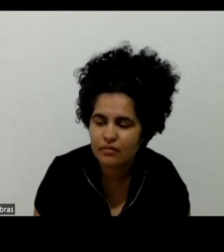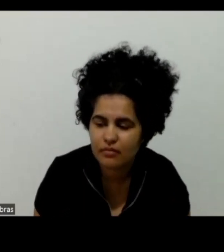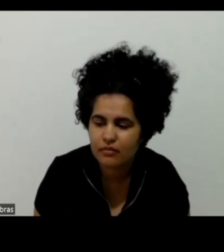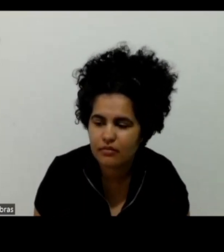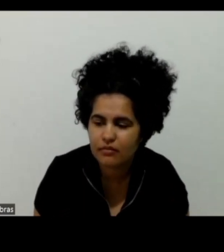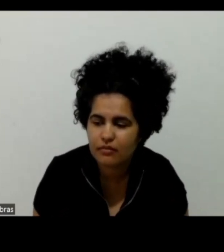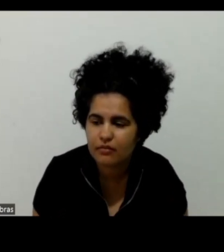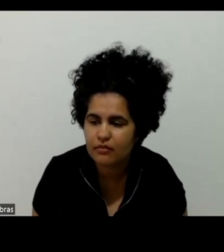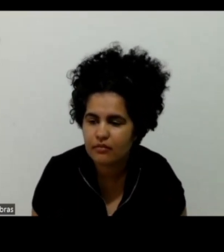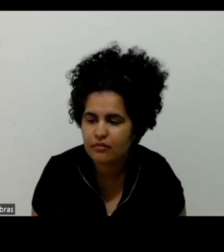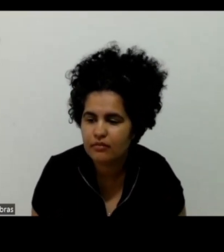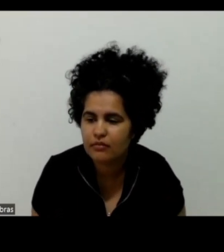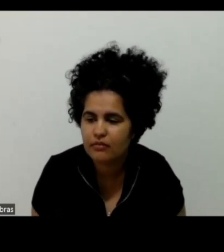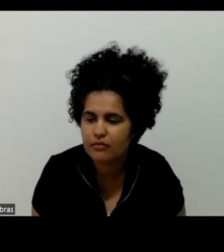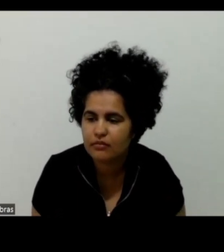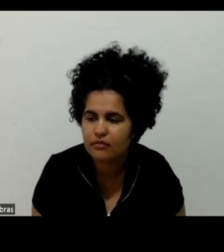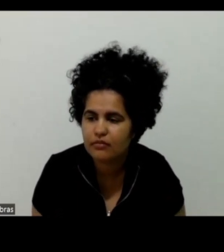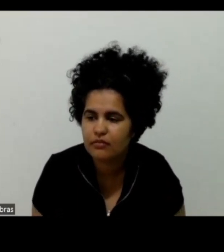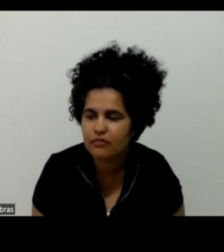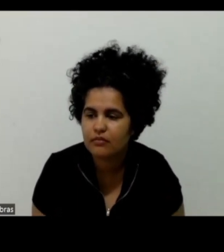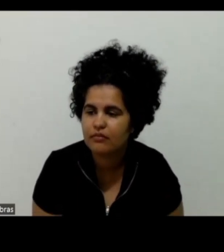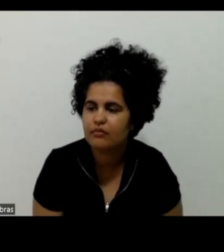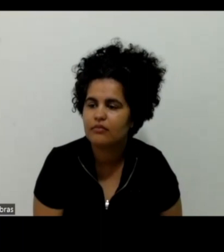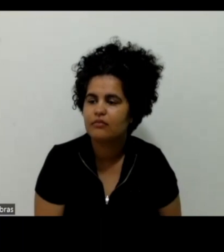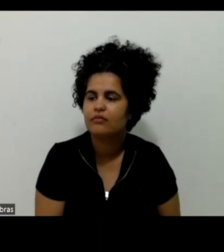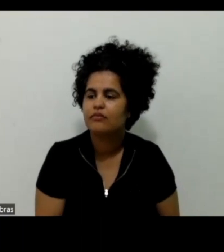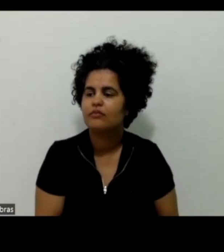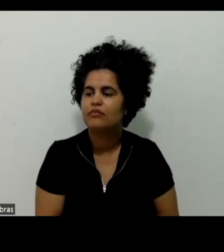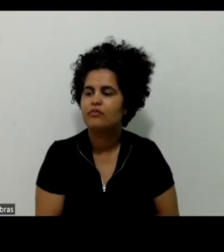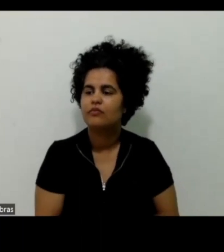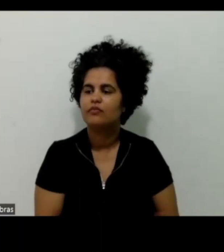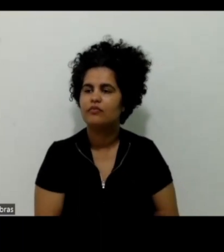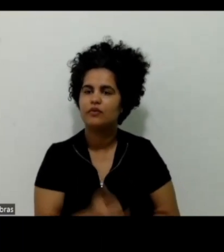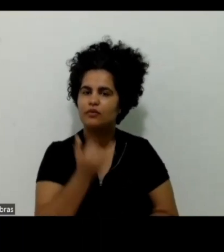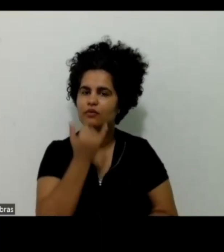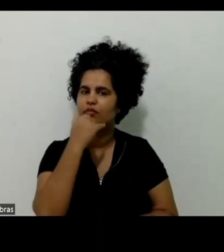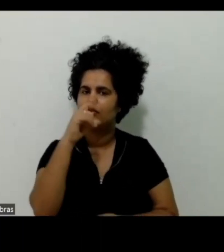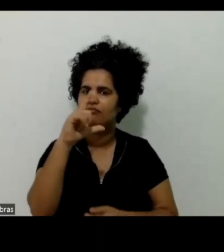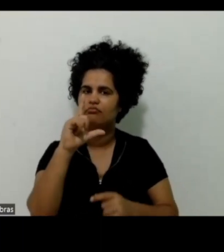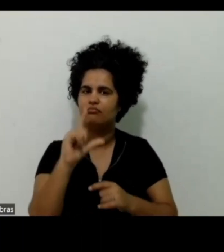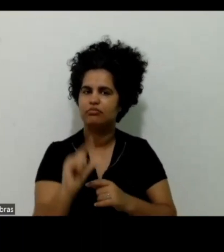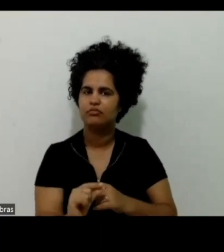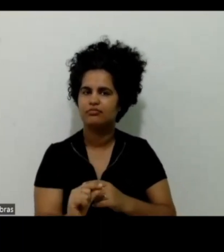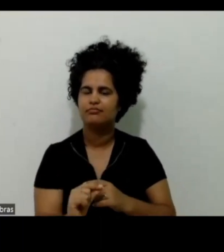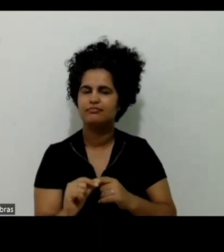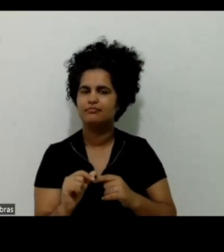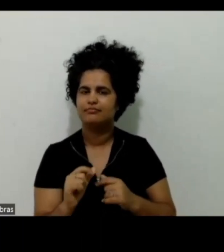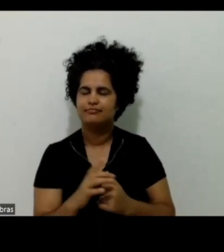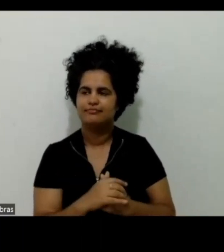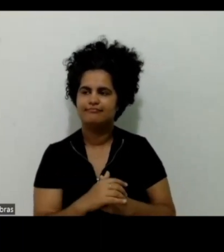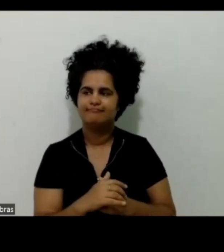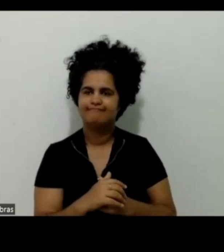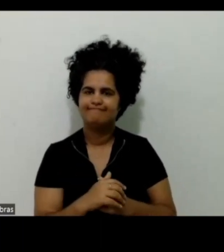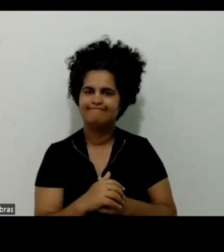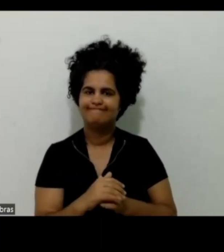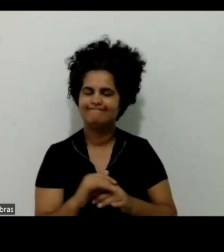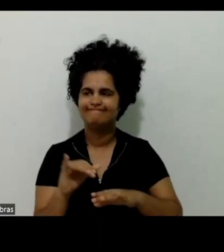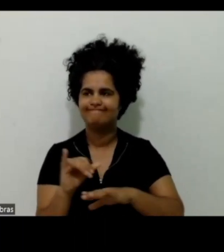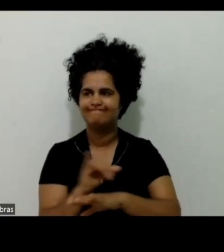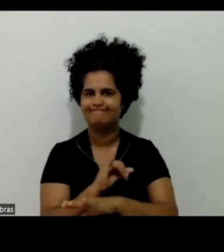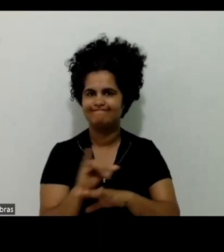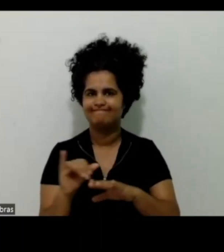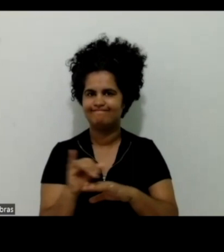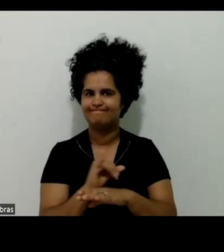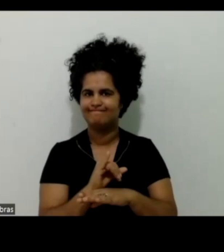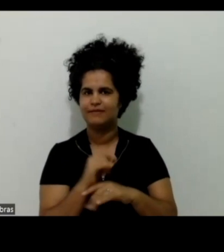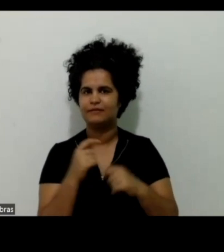A gente tem mecanismos aí, né, mais do que dados, o movimento a gente se apropriar disso, né? E aí, né, para fechar de